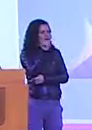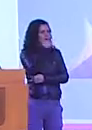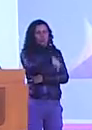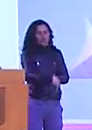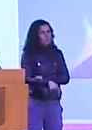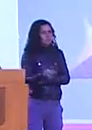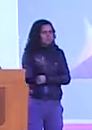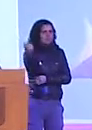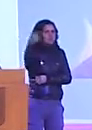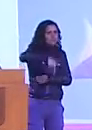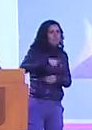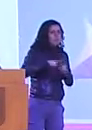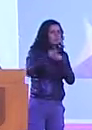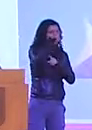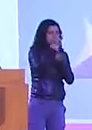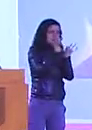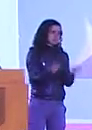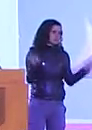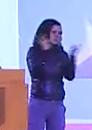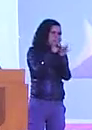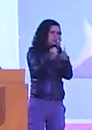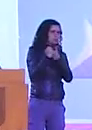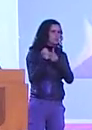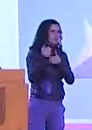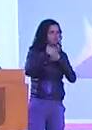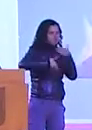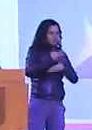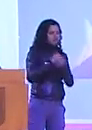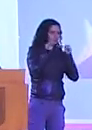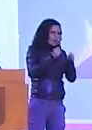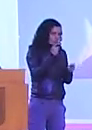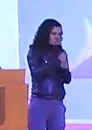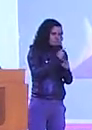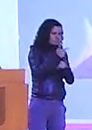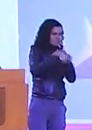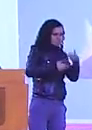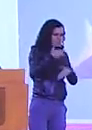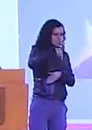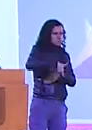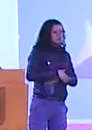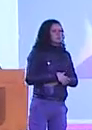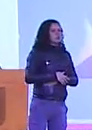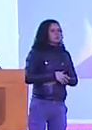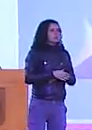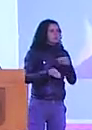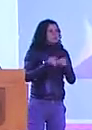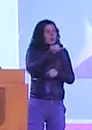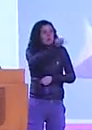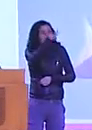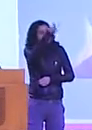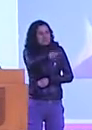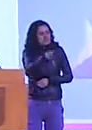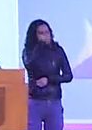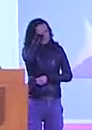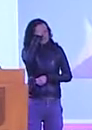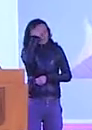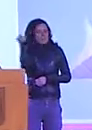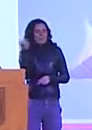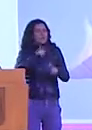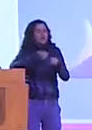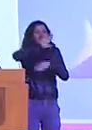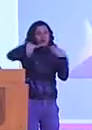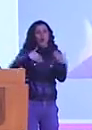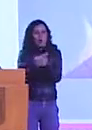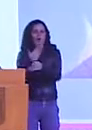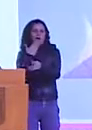que fue un papel fundamental para la realización de este evento. Tal vez se nos escapan muchas otras personas, pero gracias a